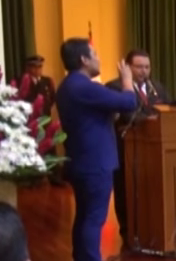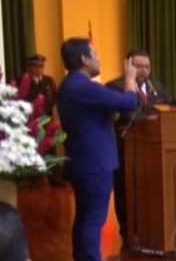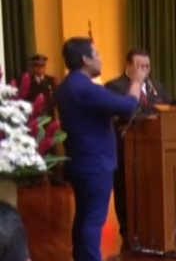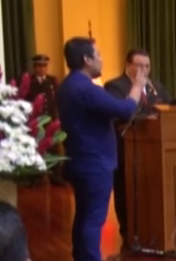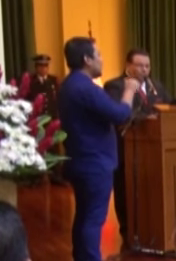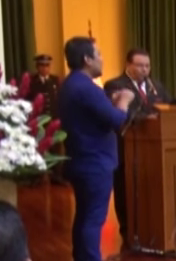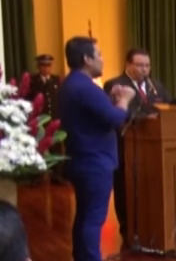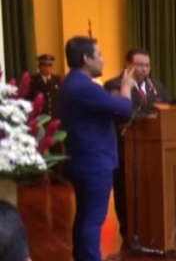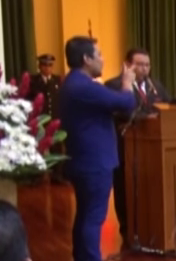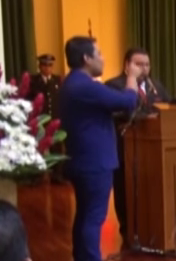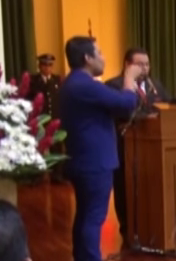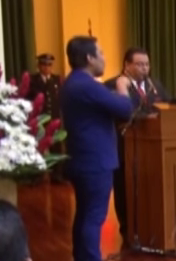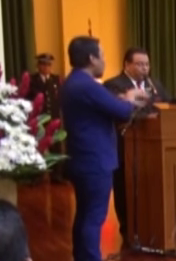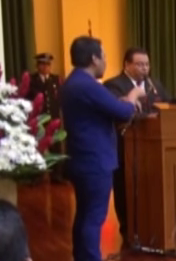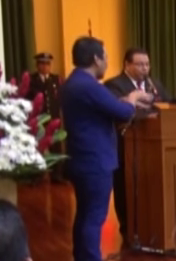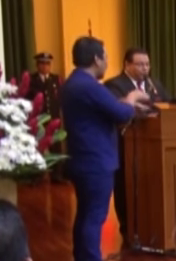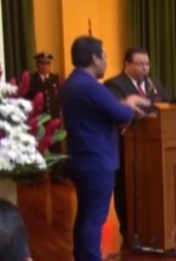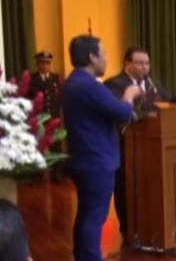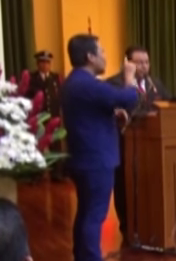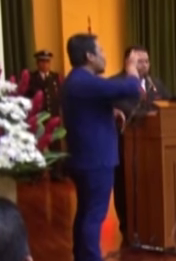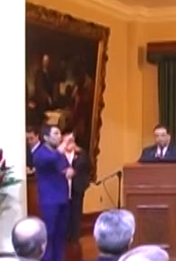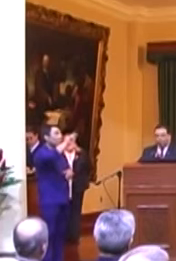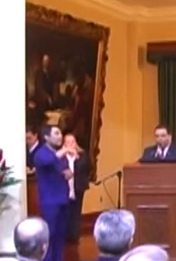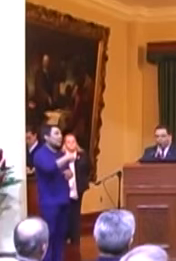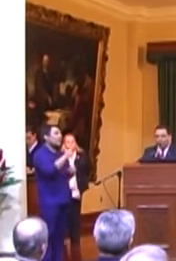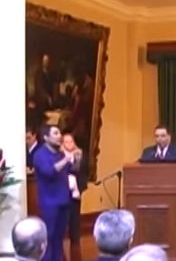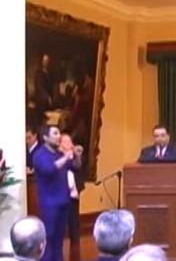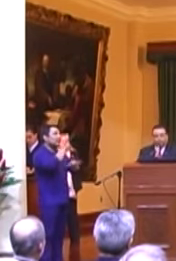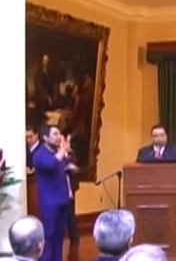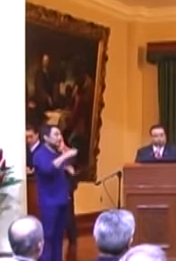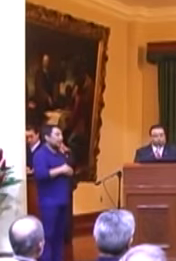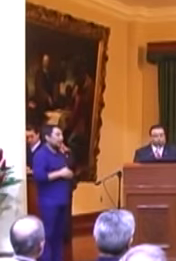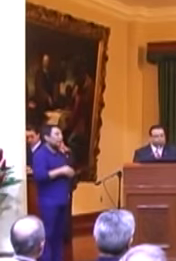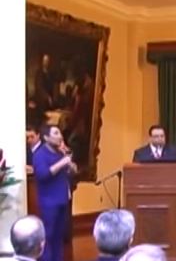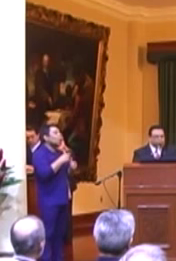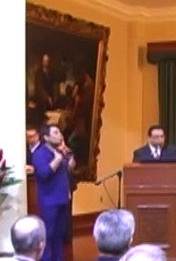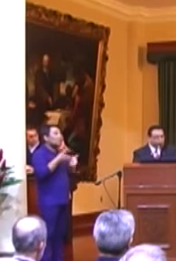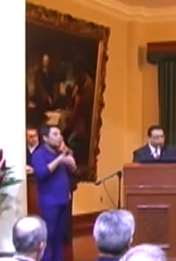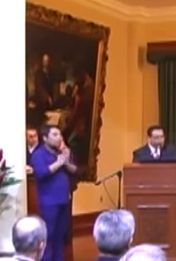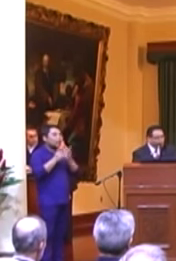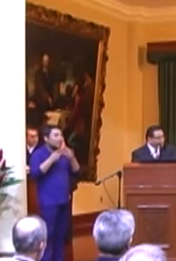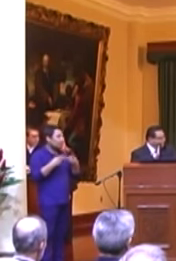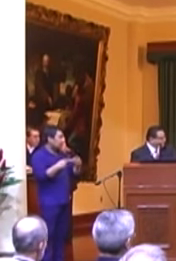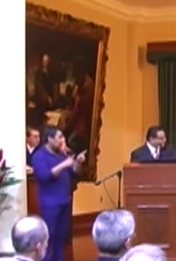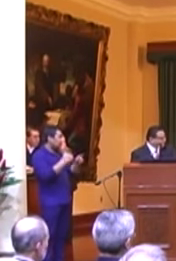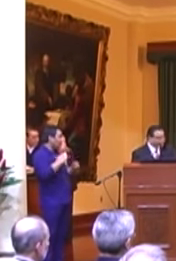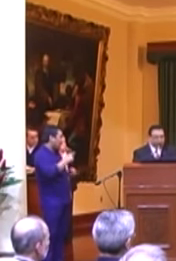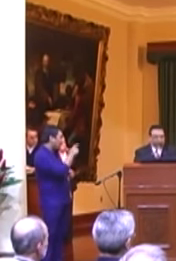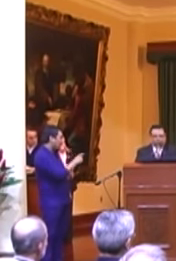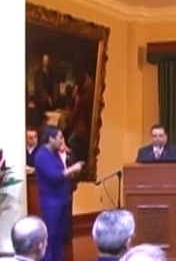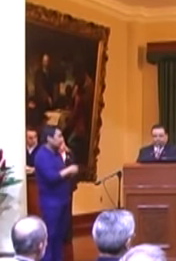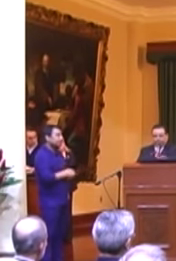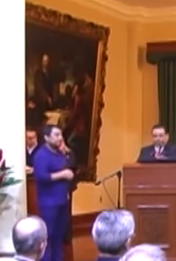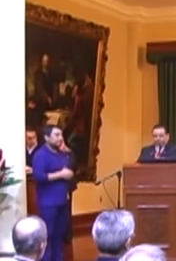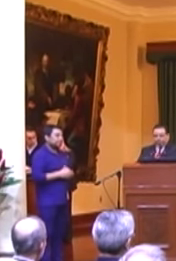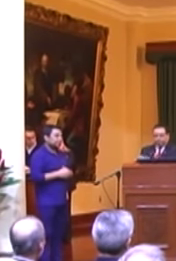de fecha 21 de julio de 2015. Para lo cual solicito su permiso, señor alcalde.